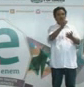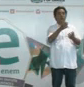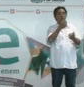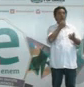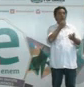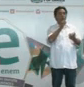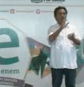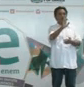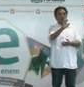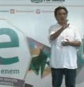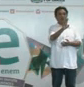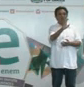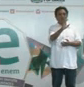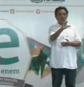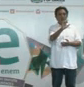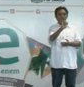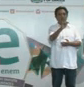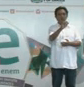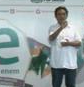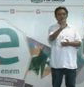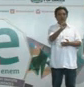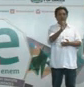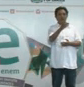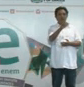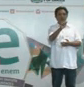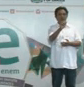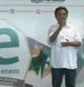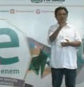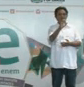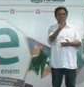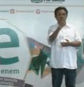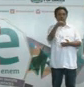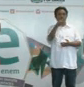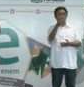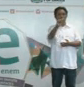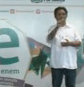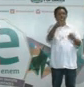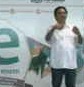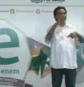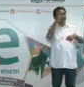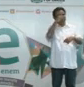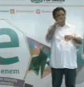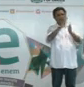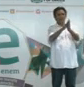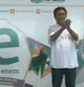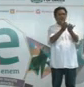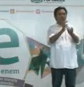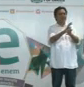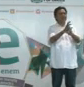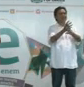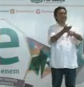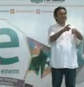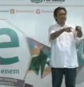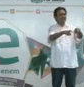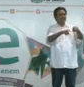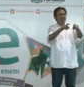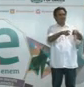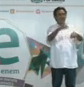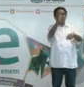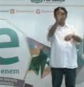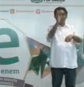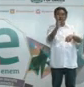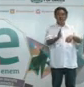para o vestibulando, para ele se situar, é lembrar desse livro que mostra o Nordeste brasileiro, principalmente,